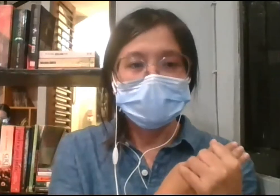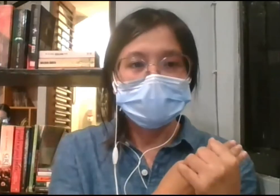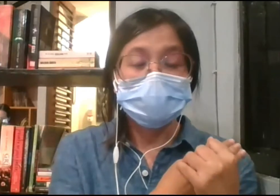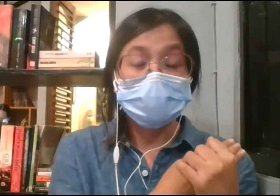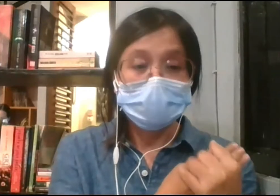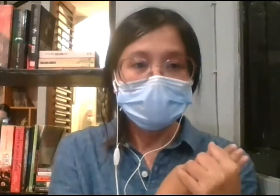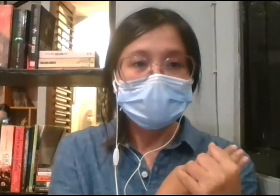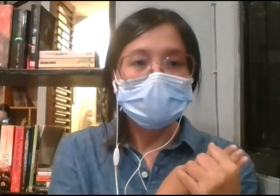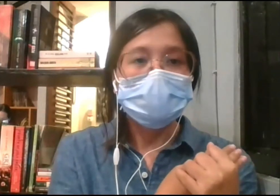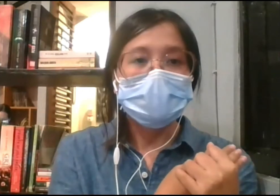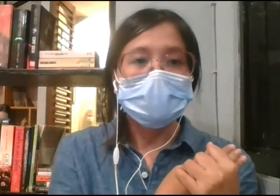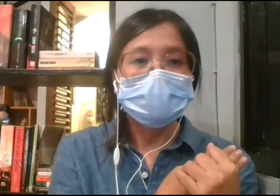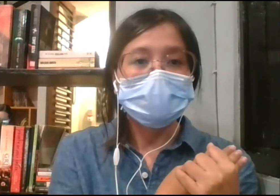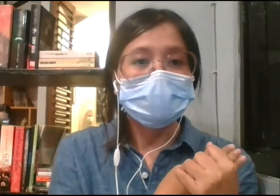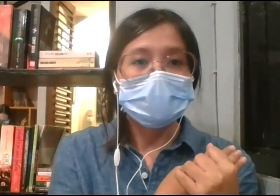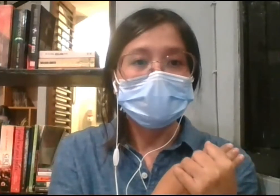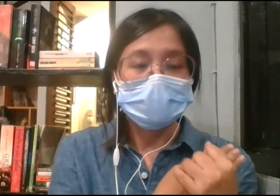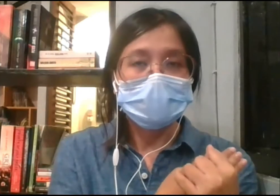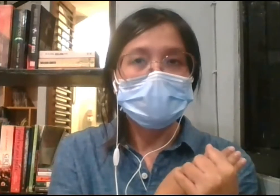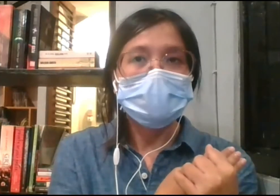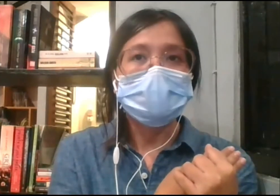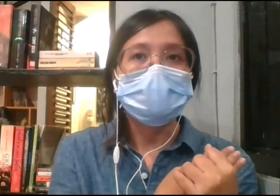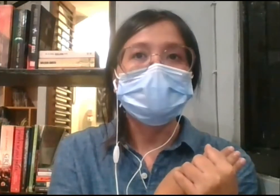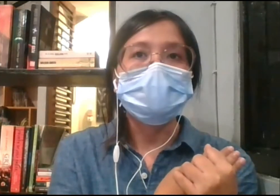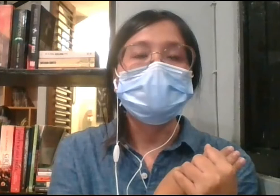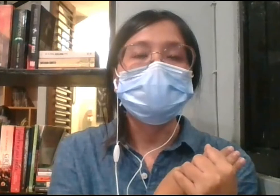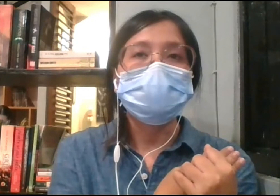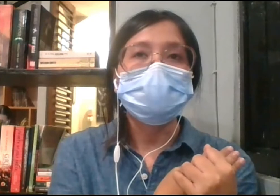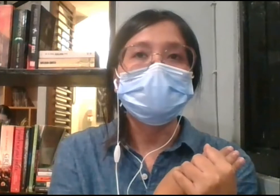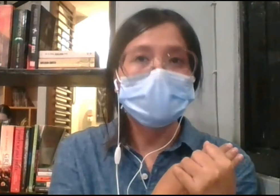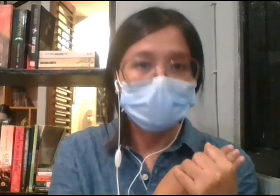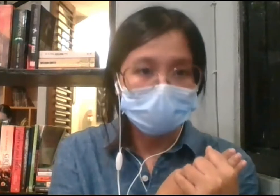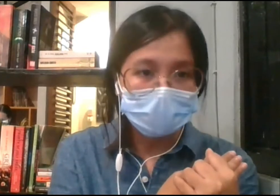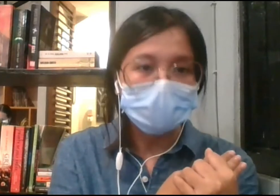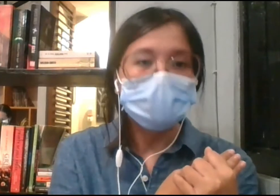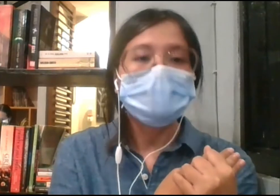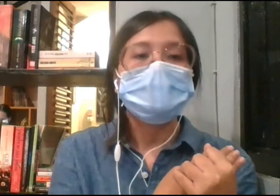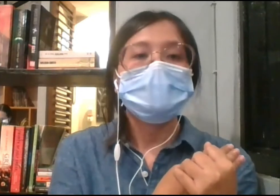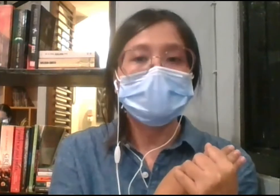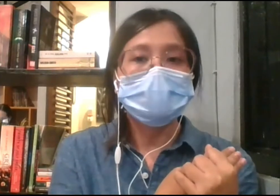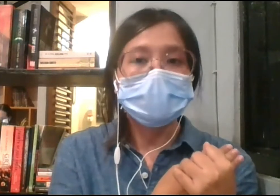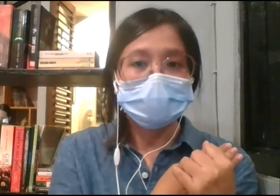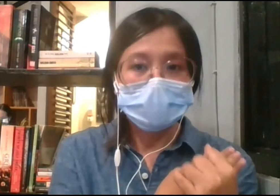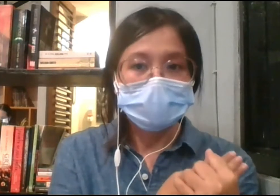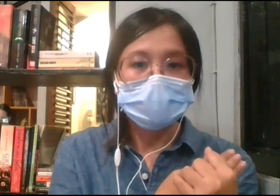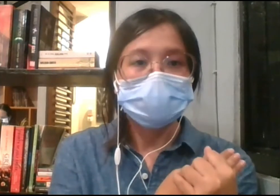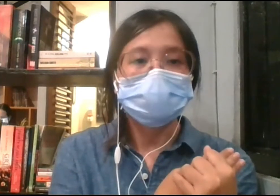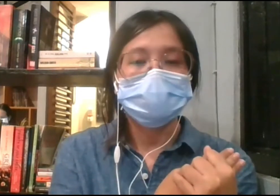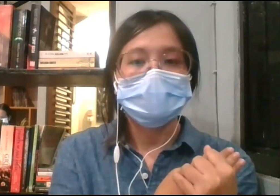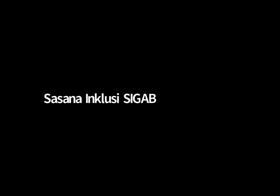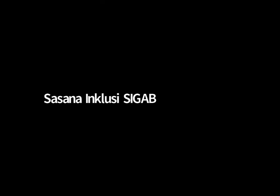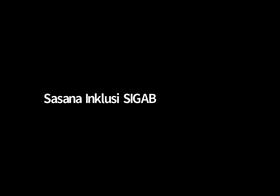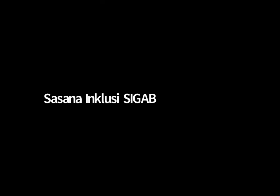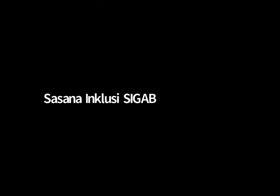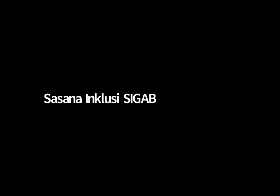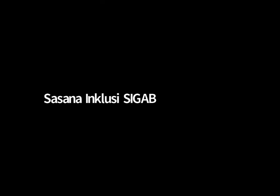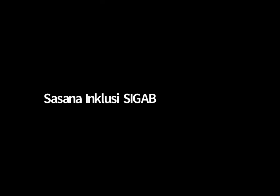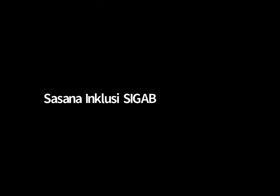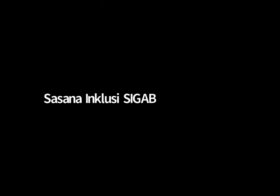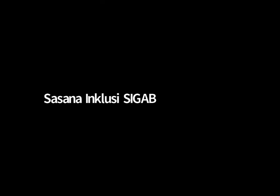Dengan bahan yang solid, itu akan membuat kita lebih gampang dalam menulis.